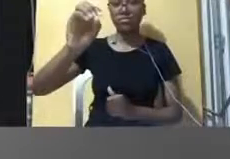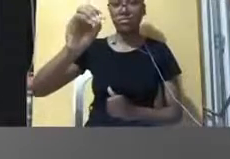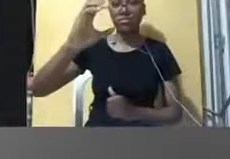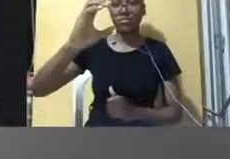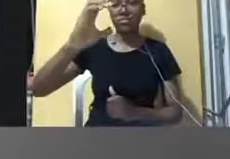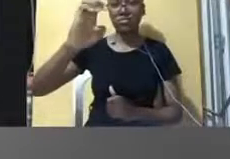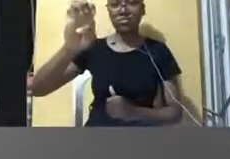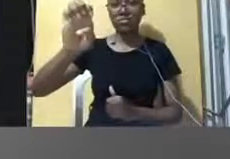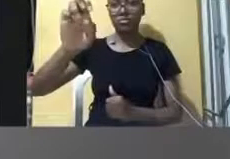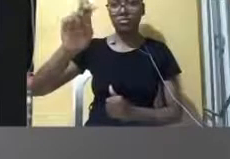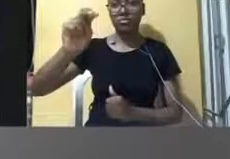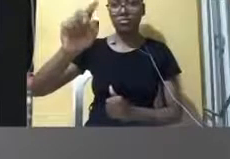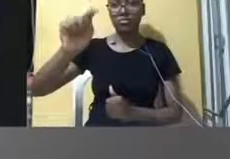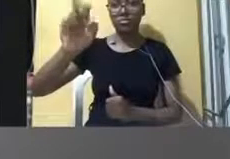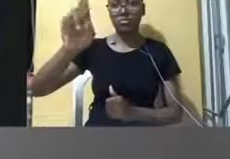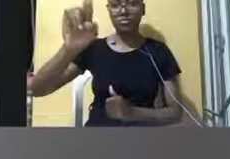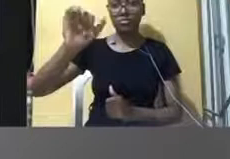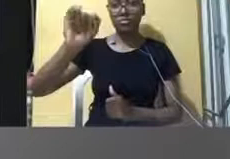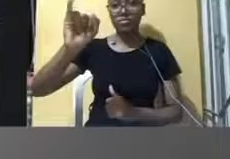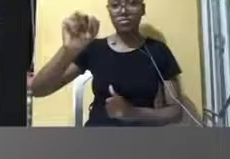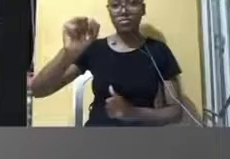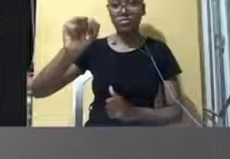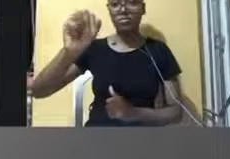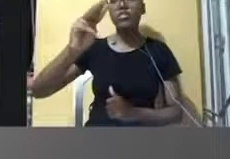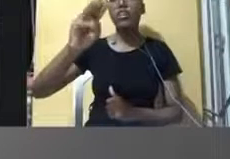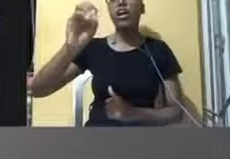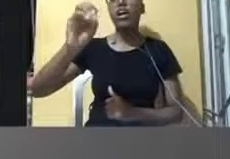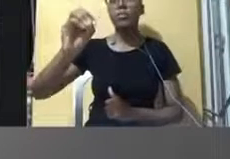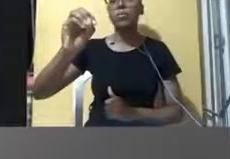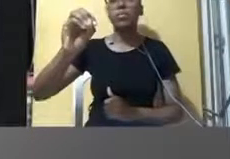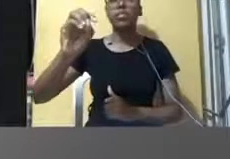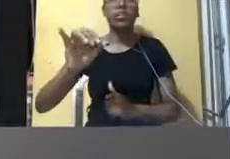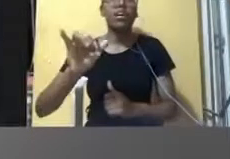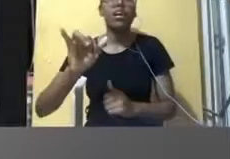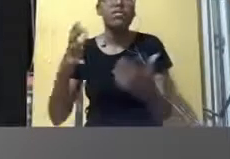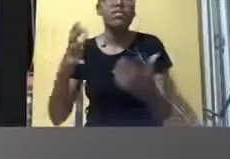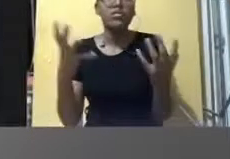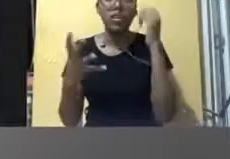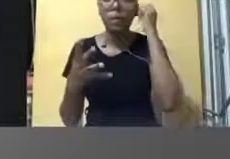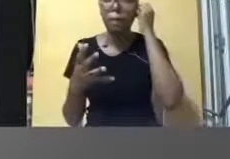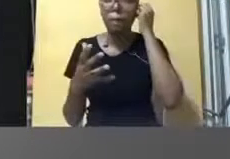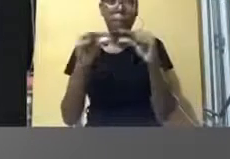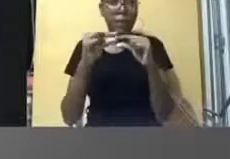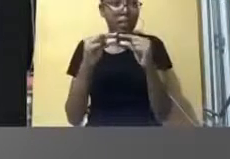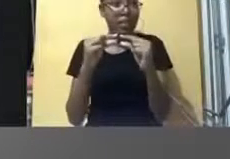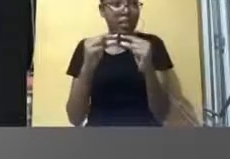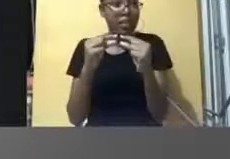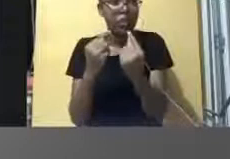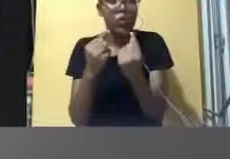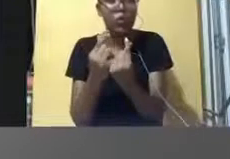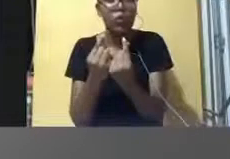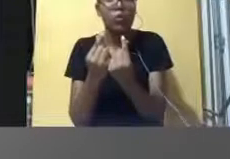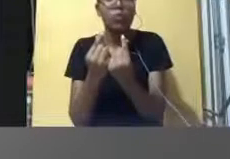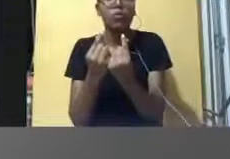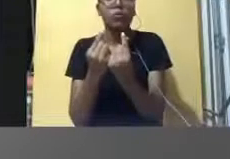del grupo, raza o sociedad que presupone su superioridad sobre los demás y